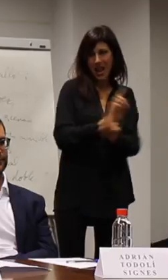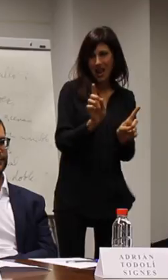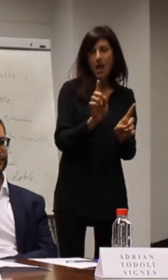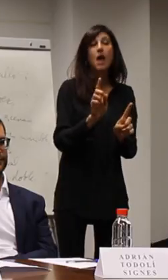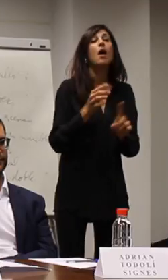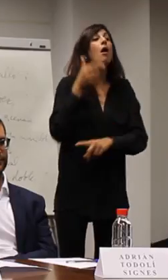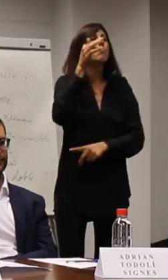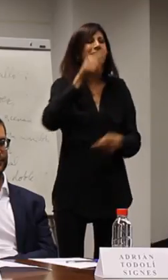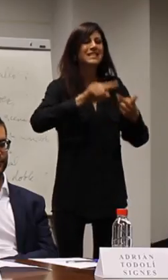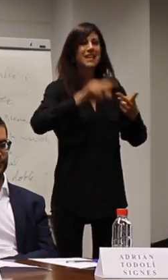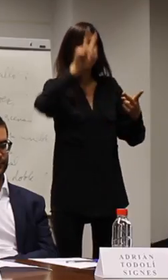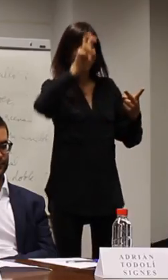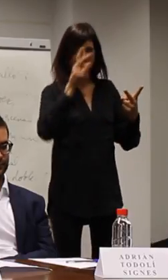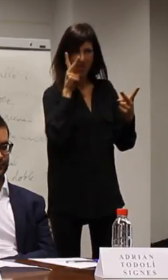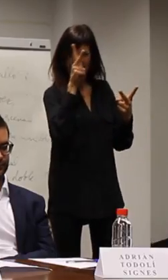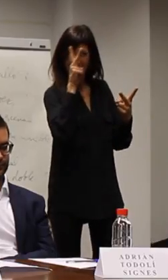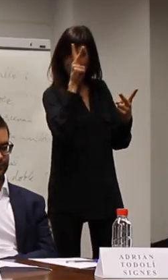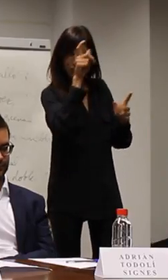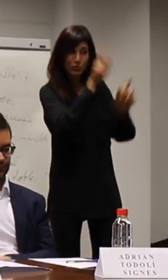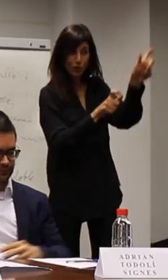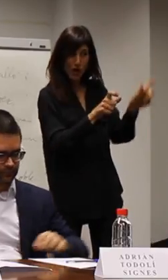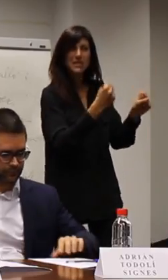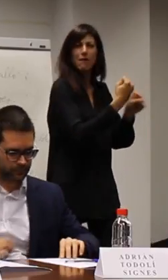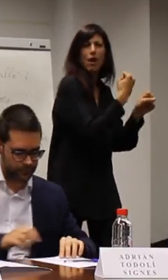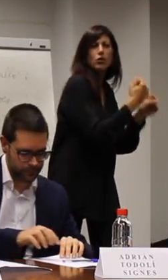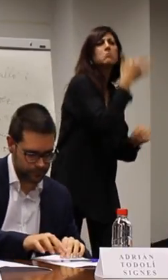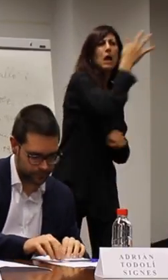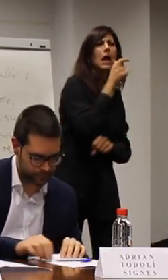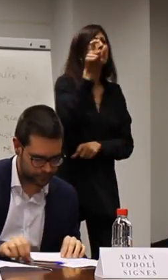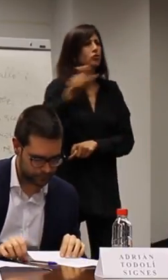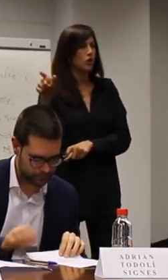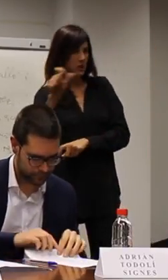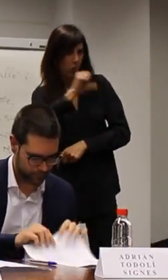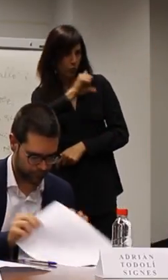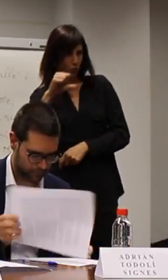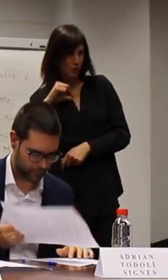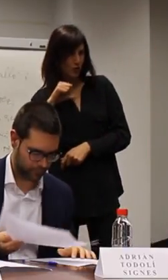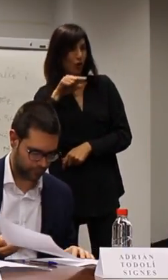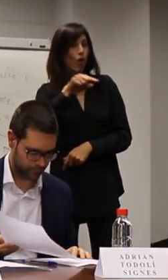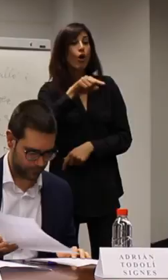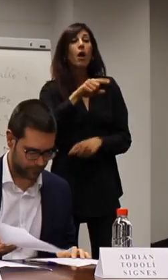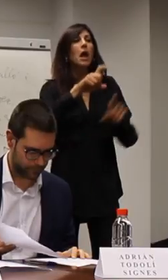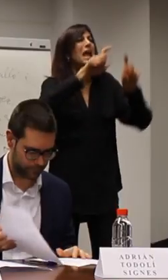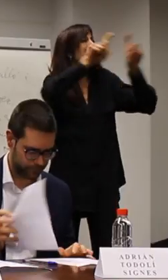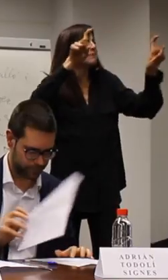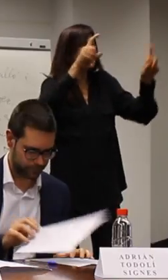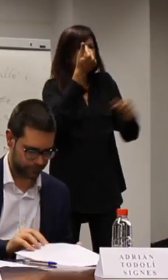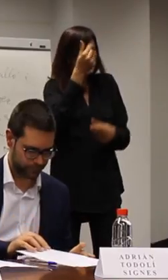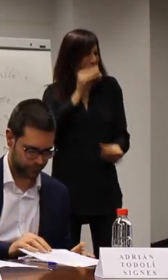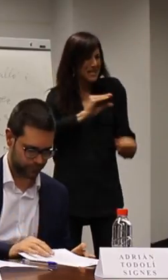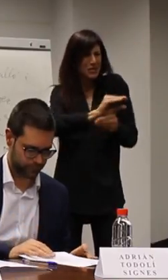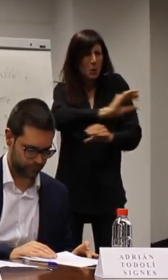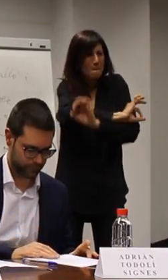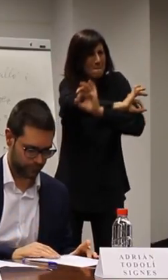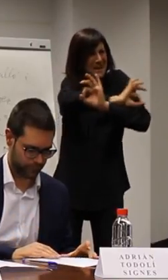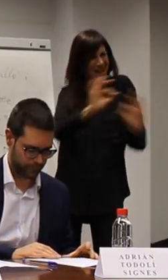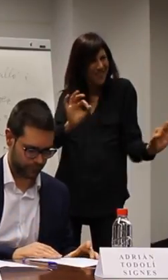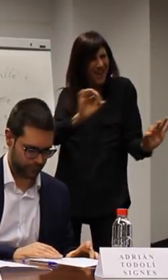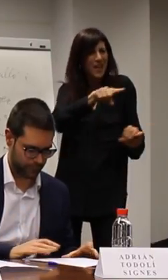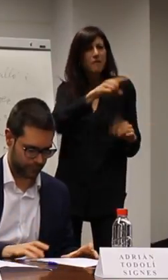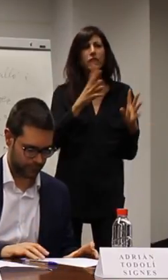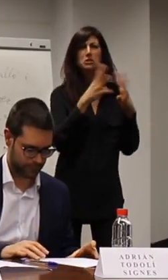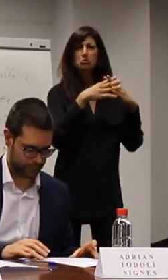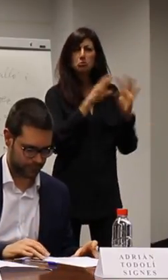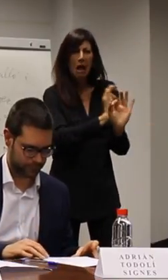más y explotar autónomos, ya no solo trabajadores, externalizar totalmente, empresas que no invierten nada, empresas que no tienen ni siquiera